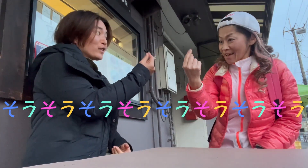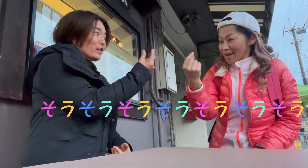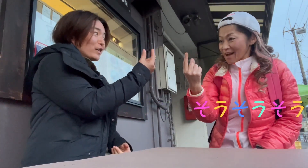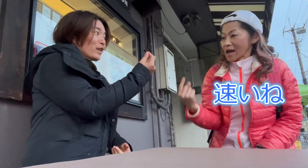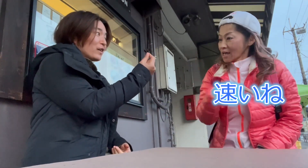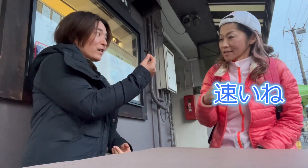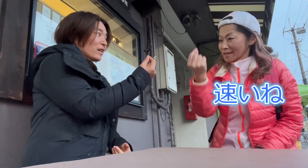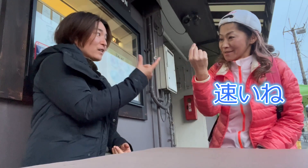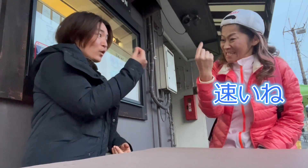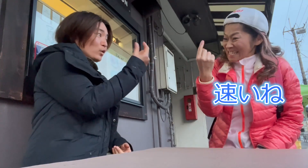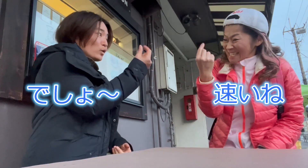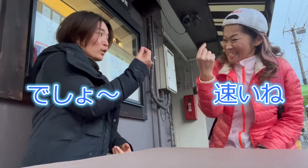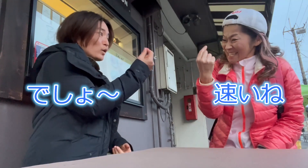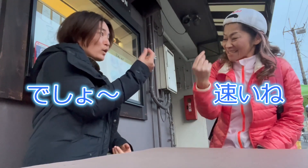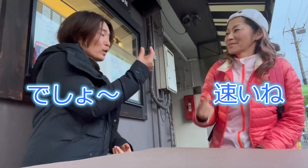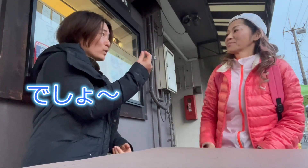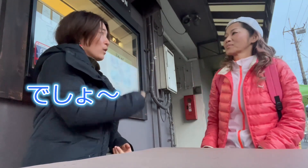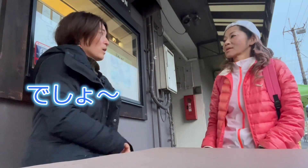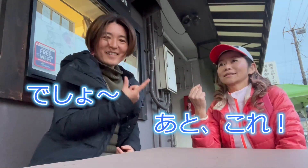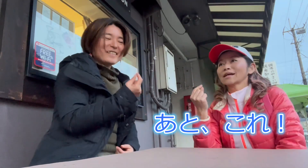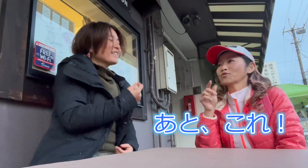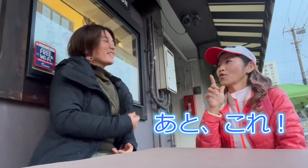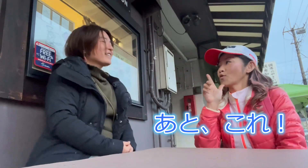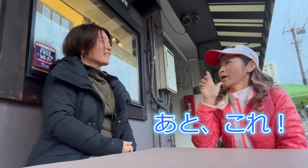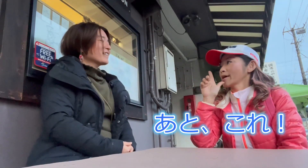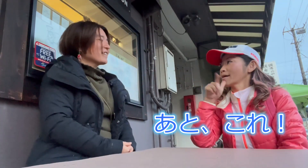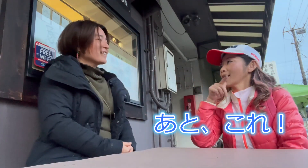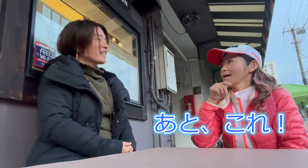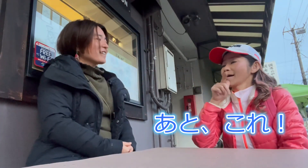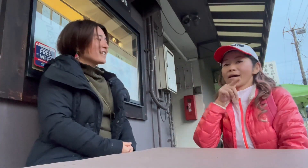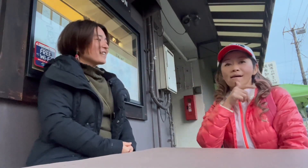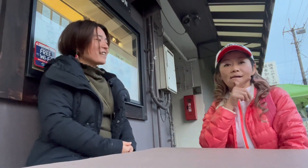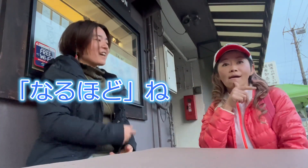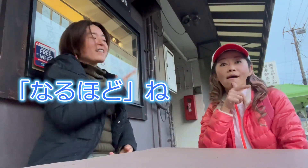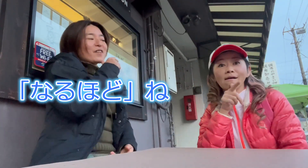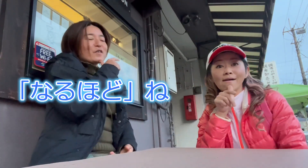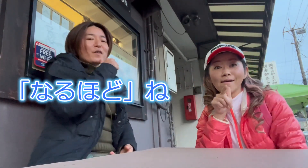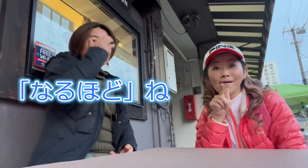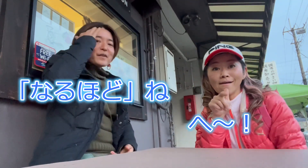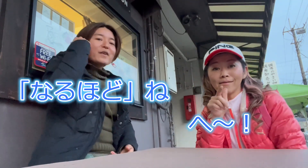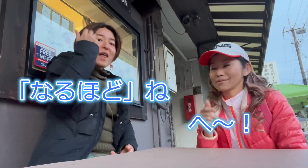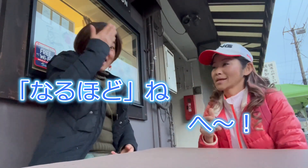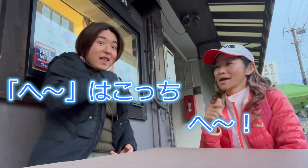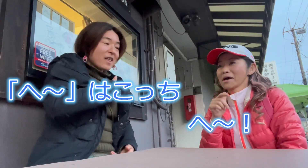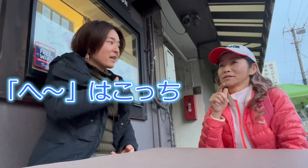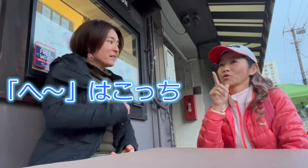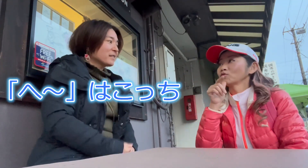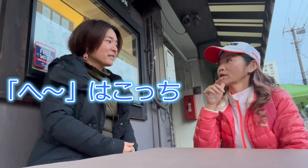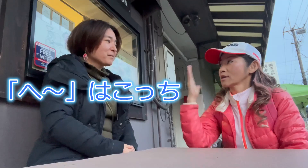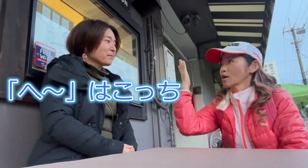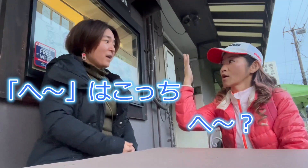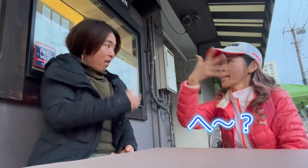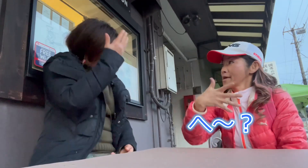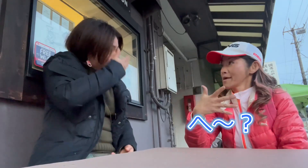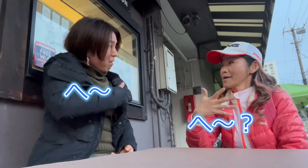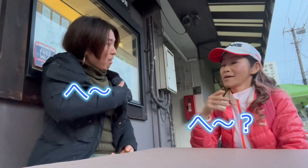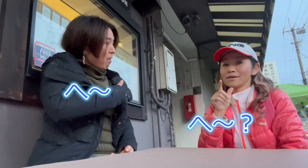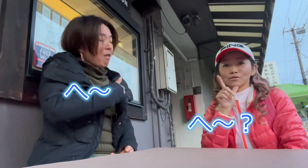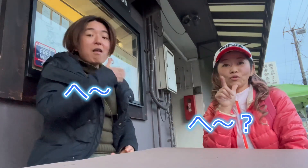う。早いね。だとこれ。へえ。そうなんだ。へえ。そうなん